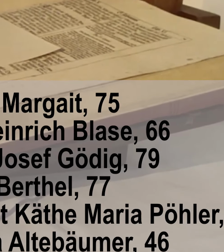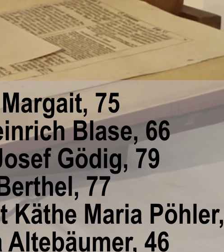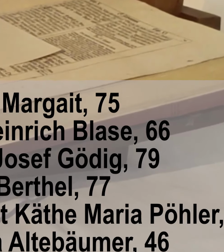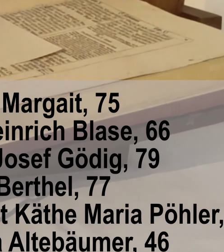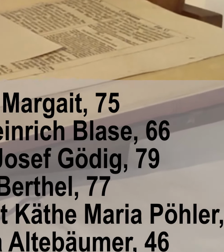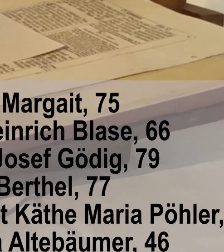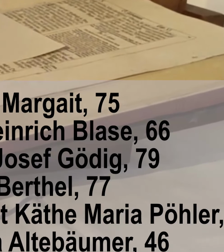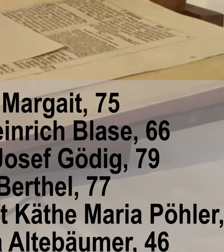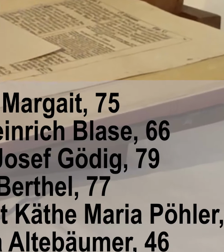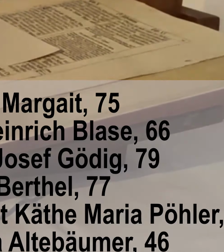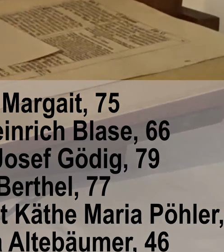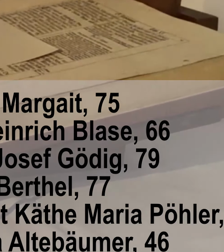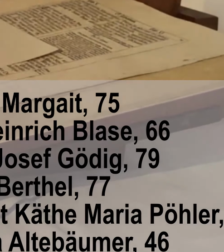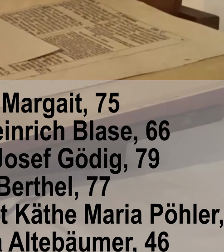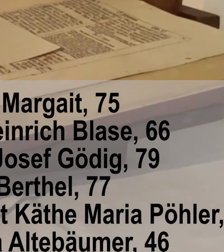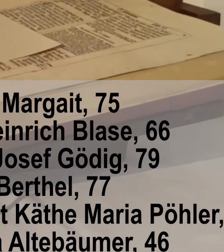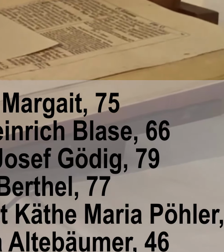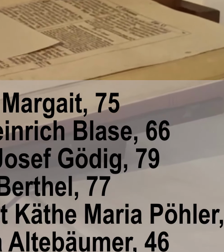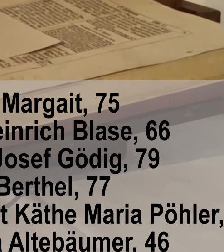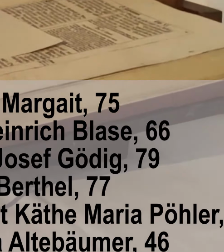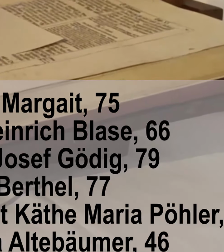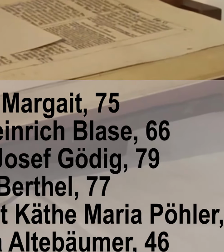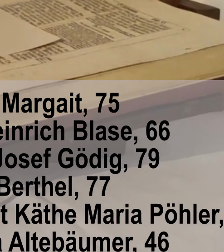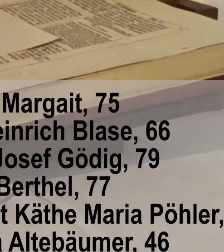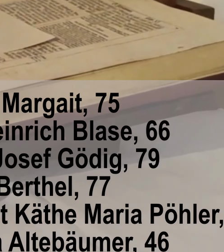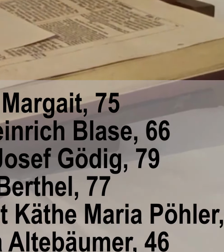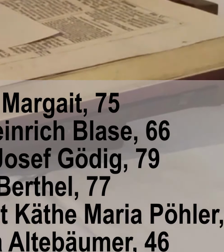Margret Käthe Maria Pöhler,